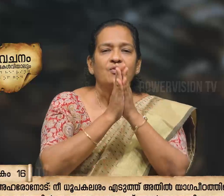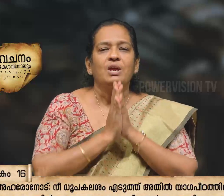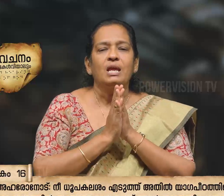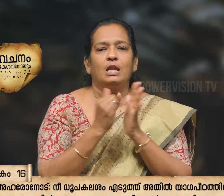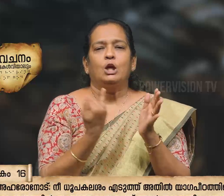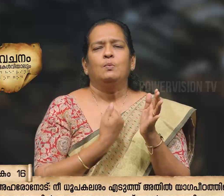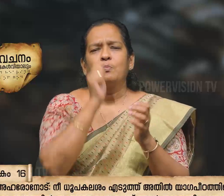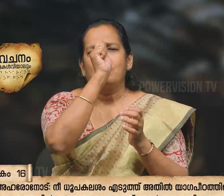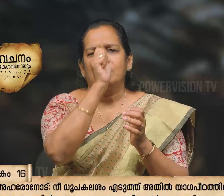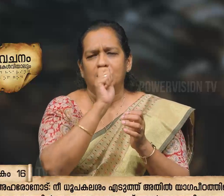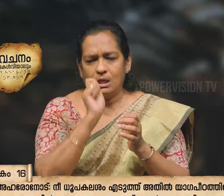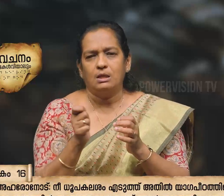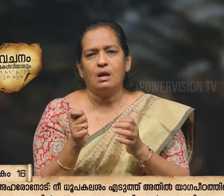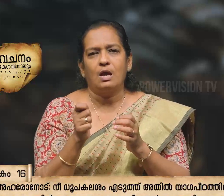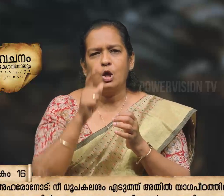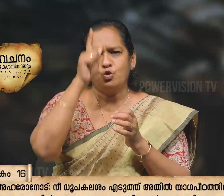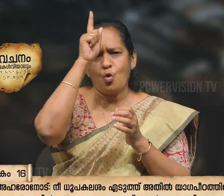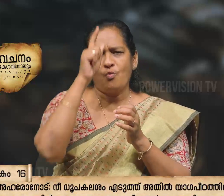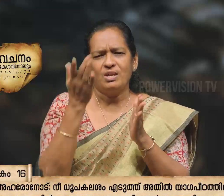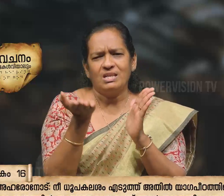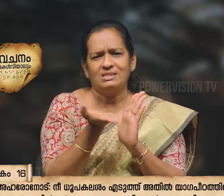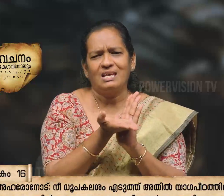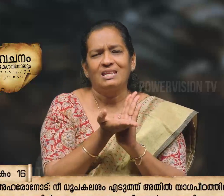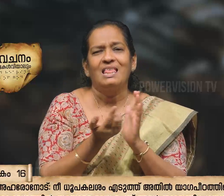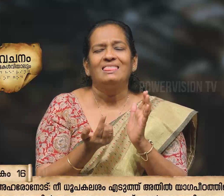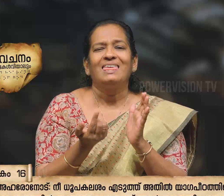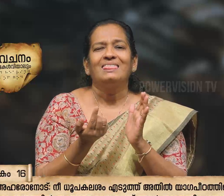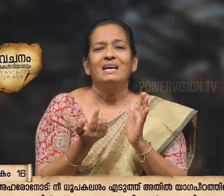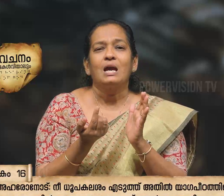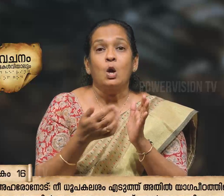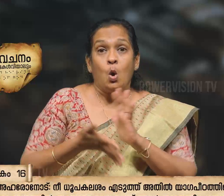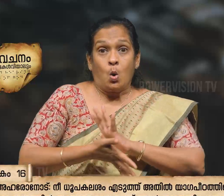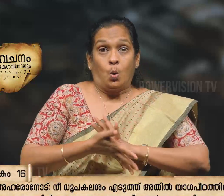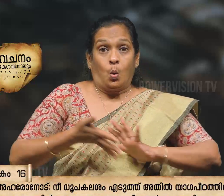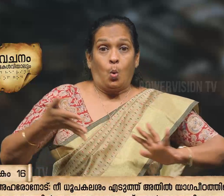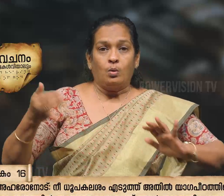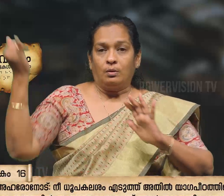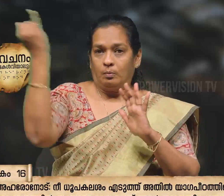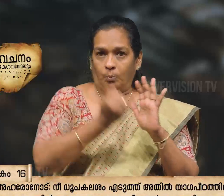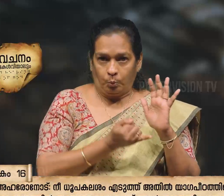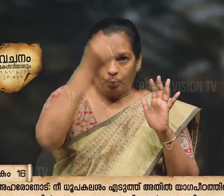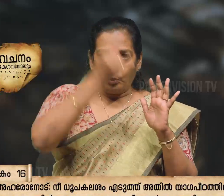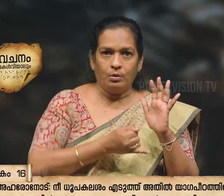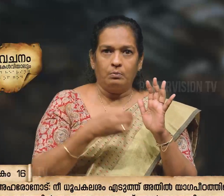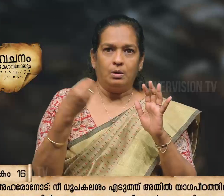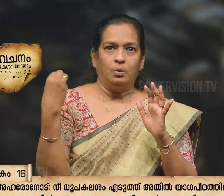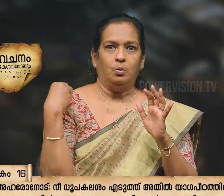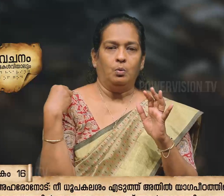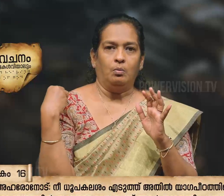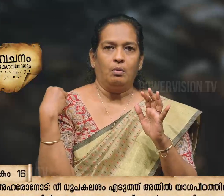വേണ്ടി പ്രായശ്ചിത്തം കഴിക്ക. യഹോവയുടെ സന്നിധിയിൽ നിന്ന് ക്രോധം പുറപ്പെട്ട് ബാധ തുടങ്ങിയിരിക്കുന്നു